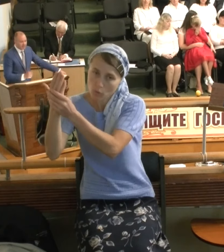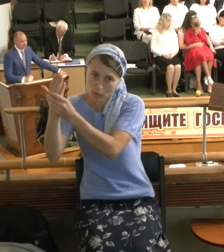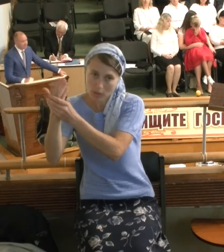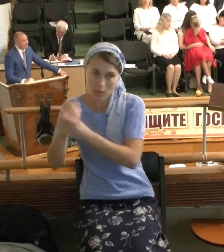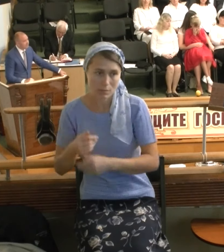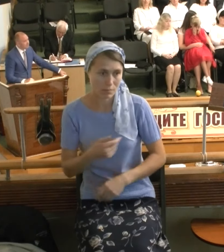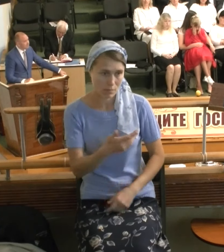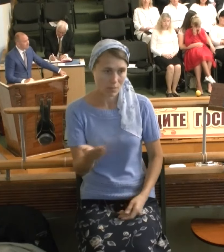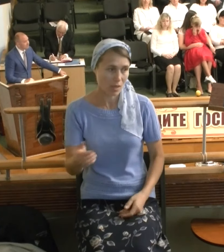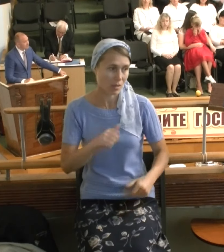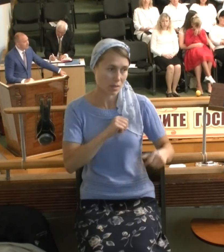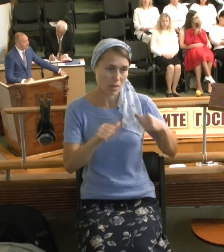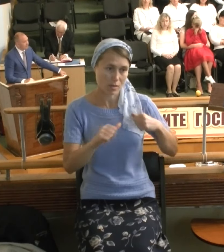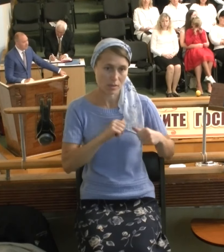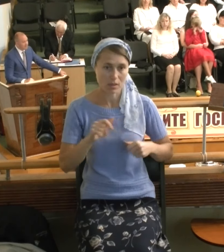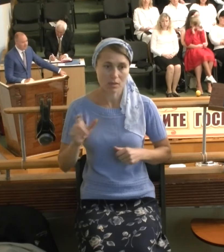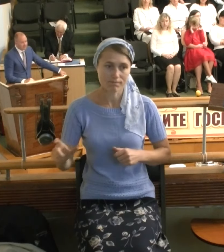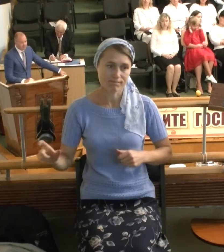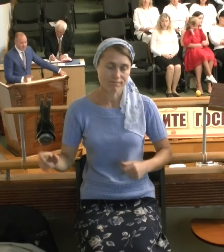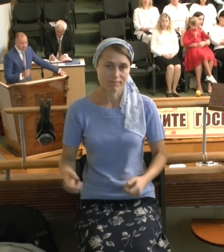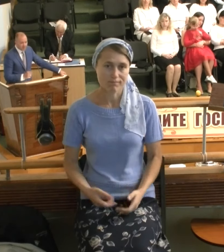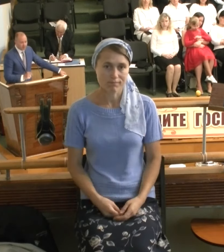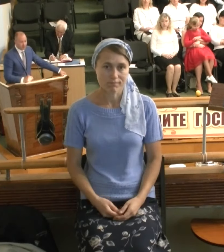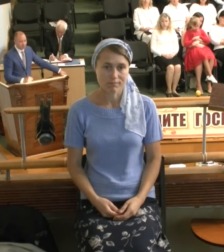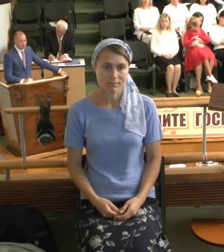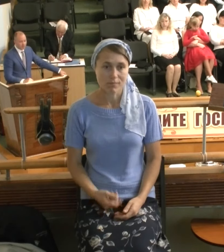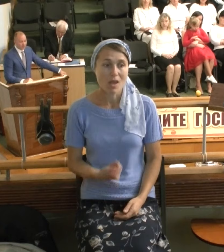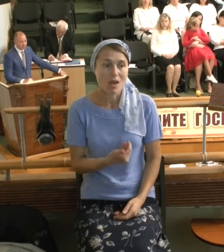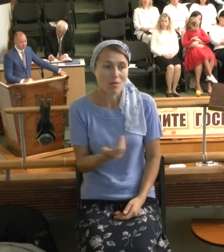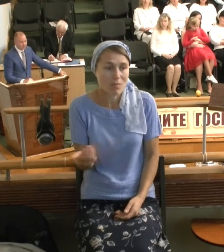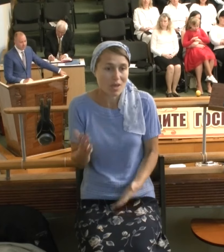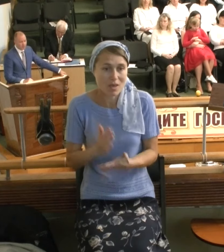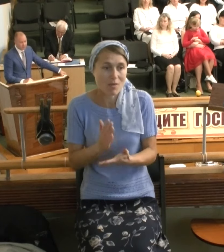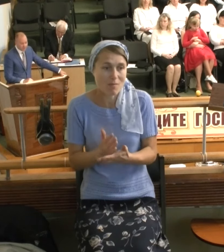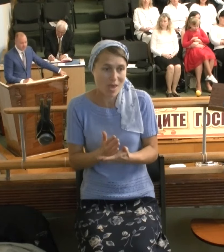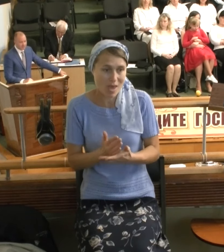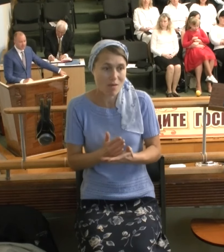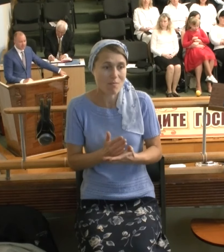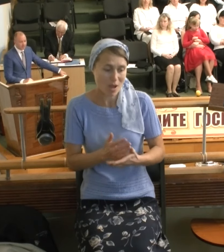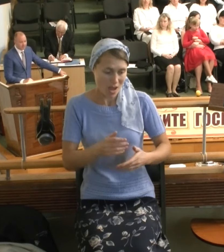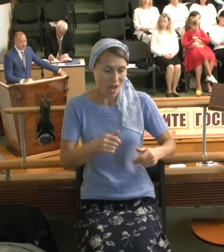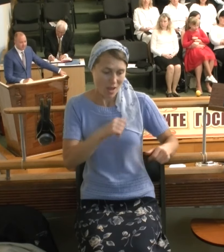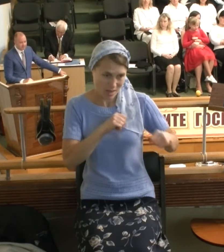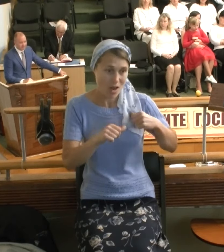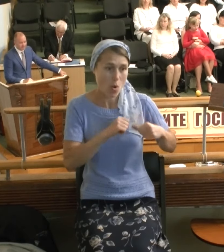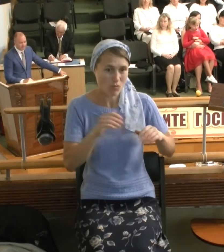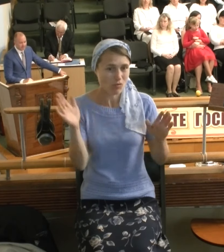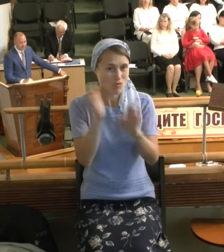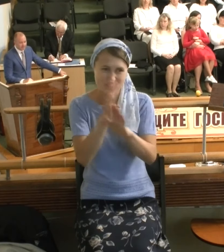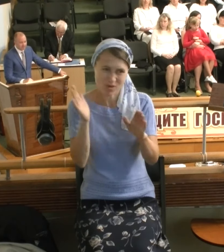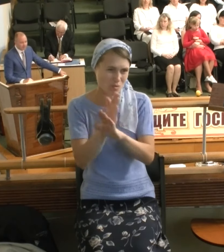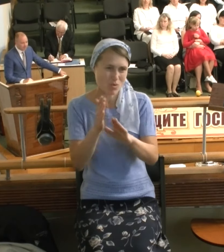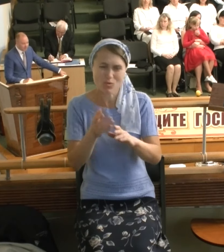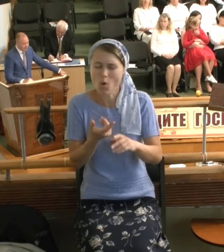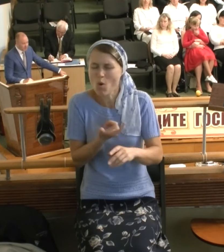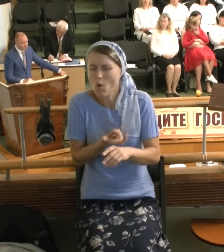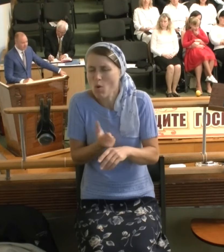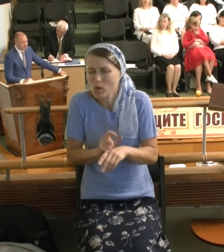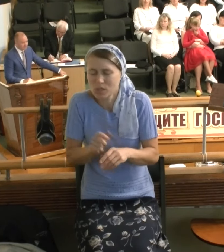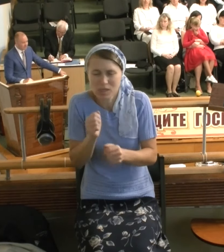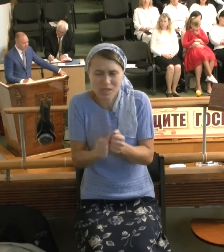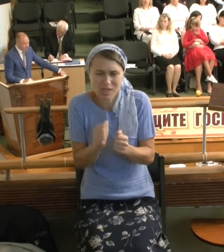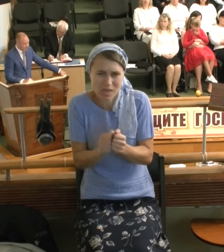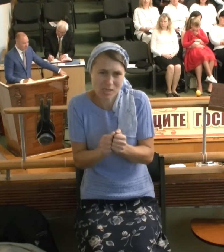Мы грешные. И имеем греховную природу. И очень часто грешим. Мы идем к